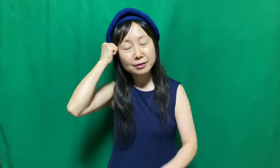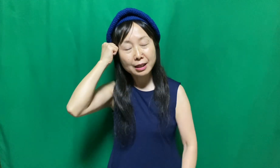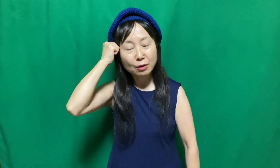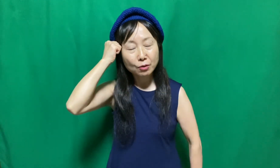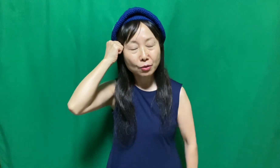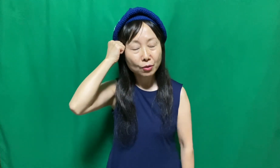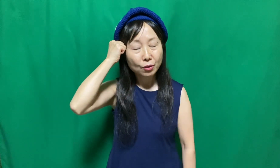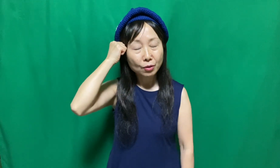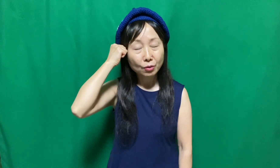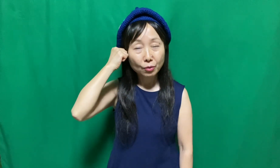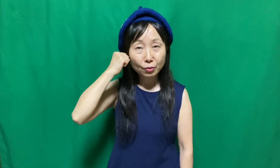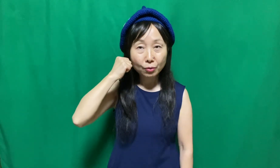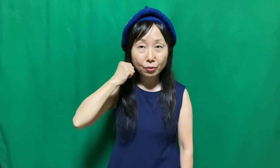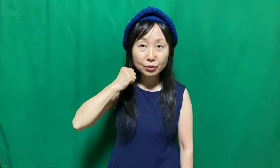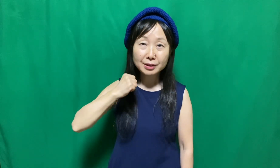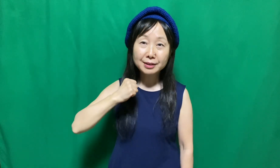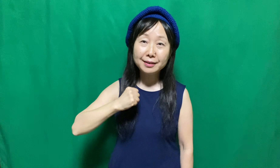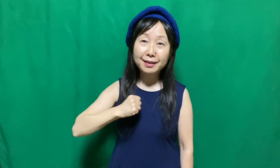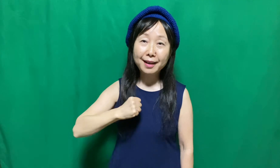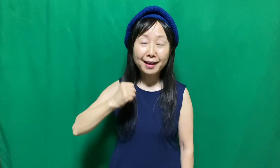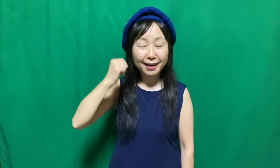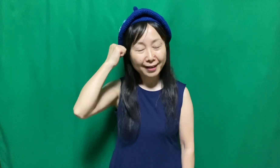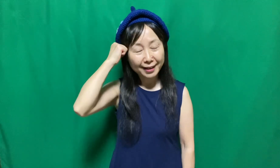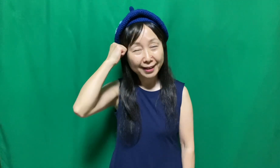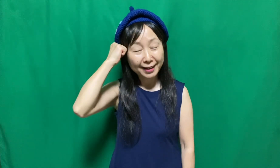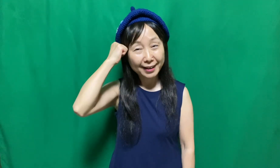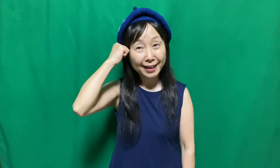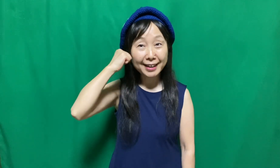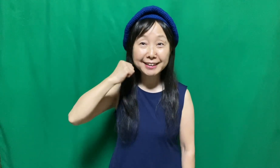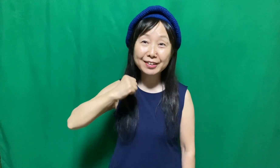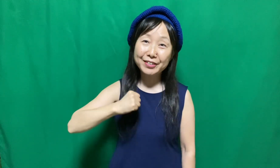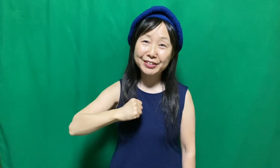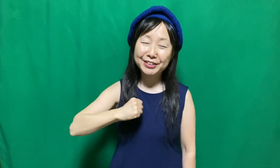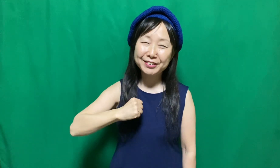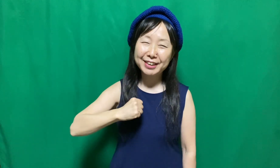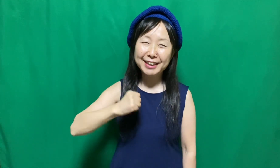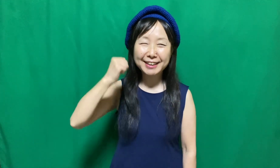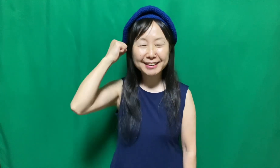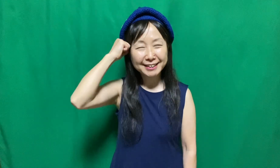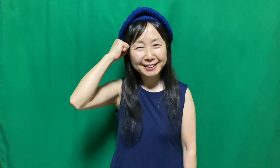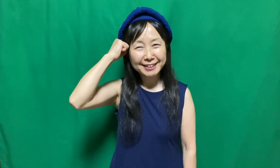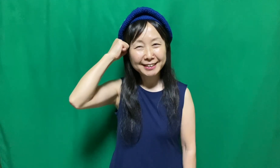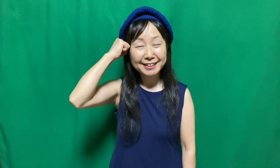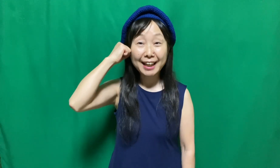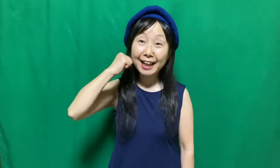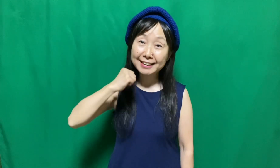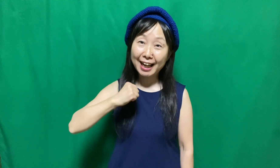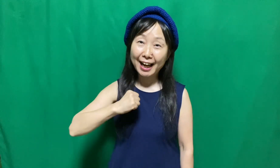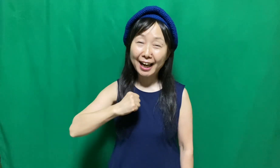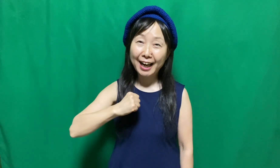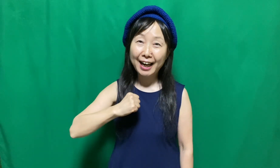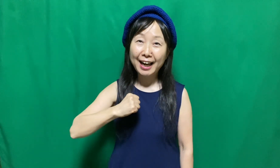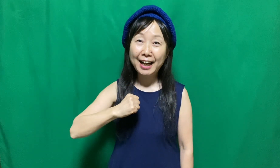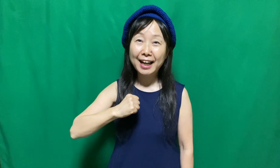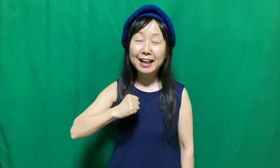を下ろして、朝という手話です。朝、朝